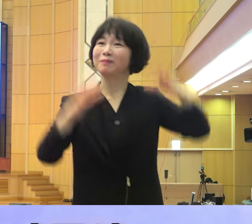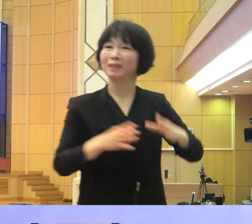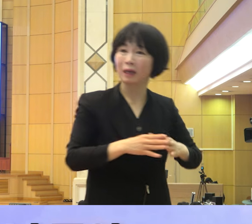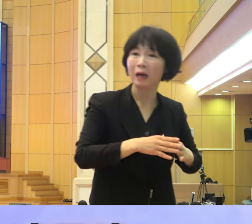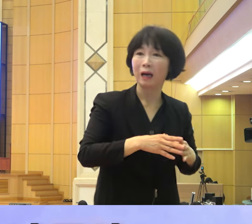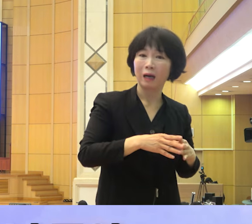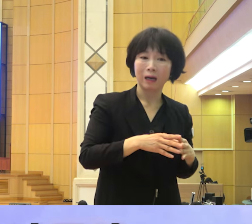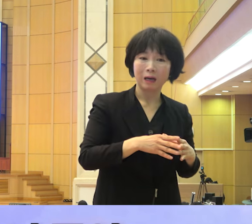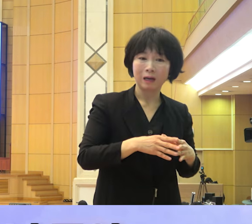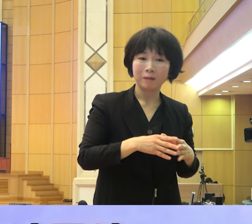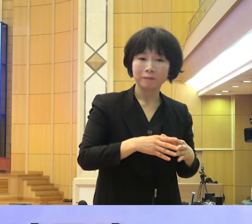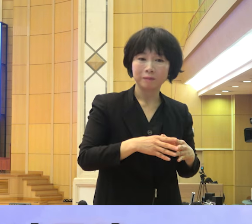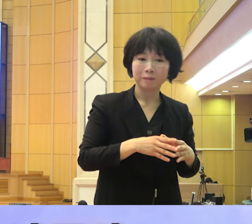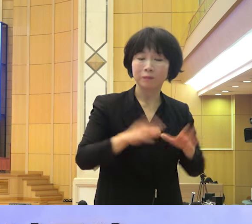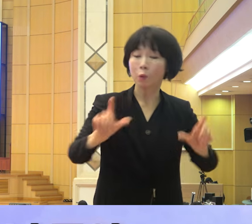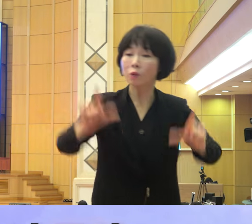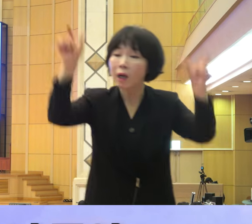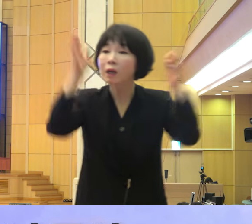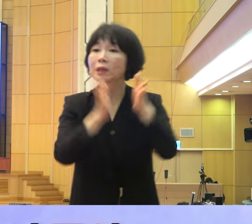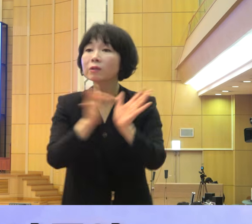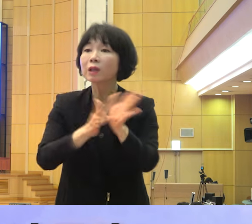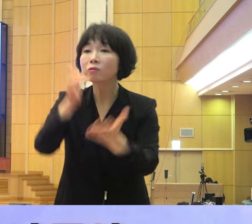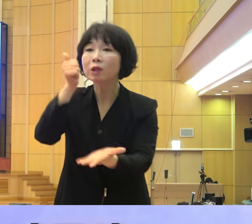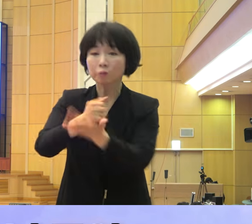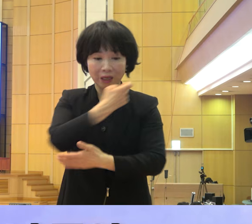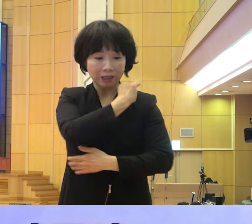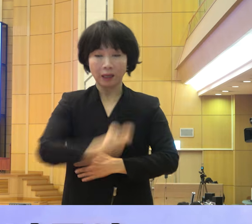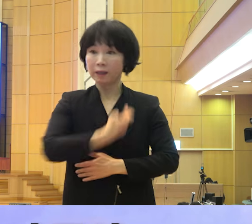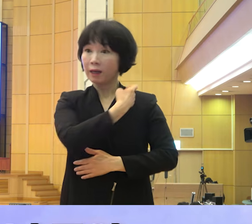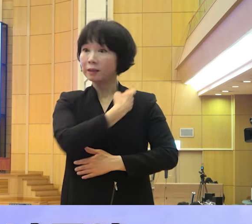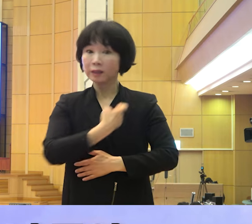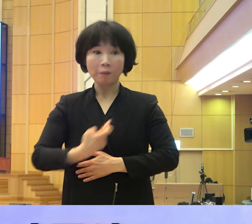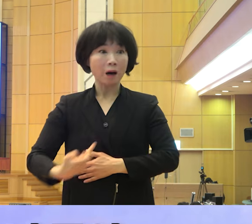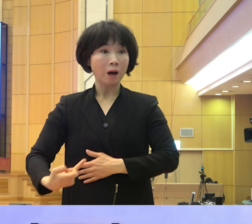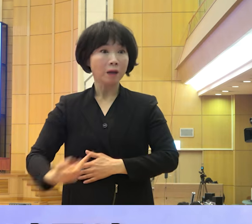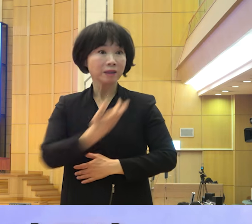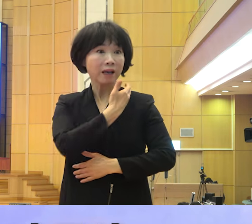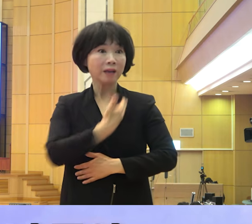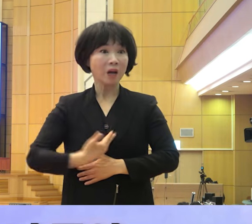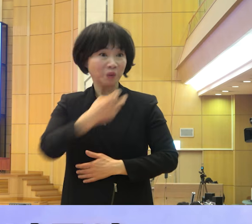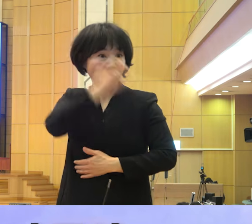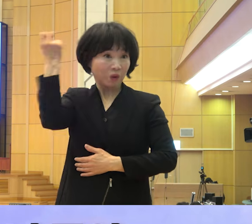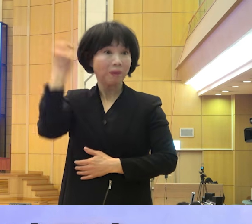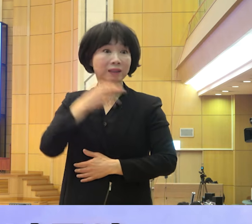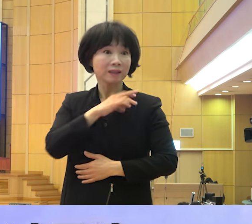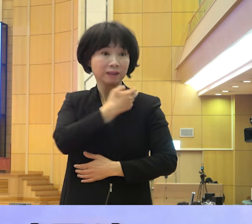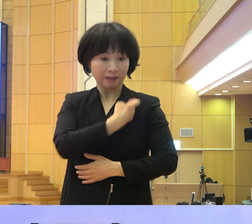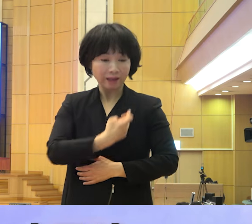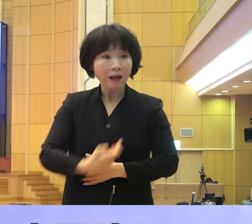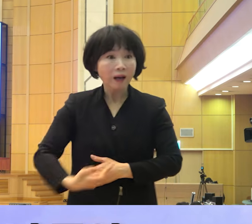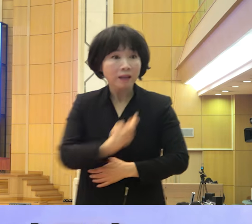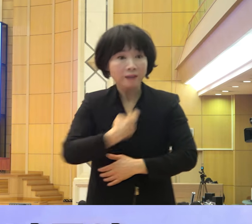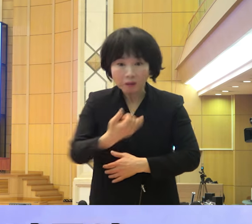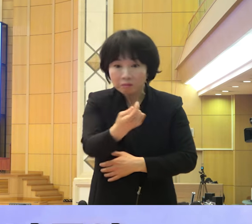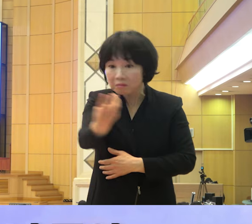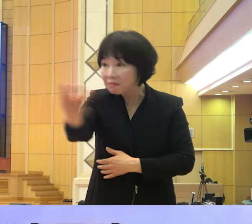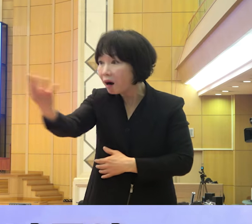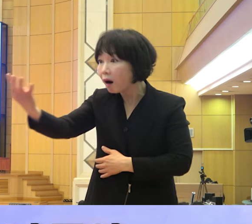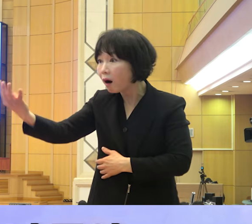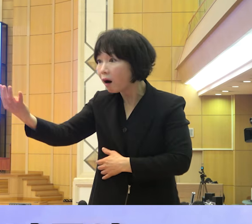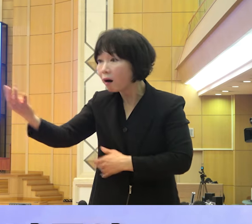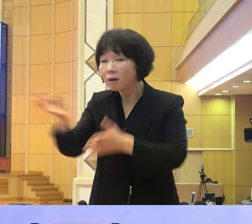직위나 이런 걸 볼 때는 오늘날 목사 이상의 직위잖아요, 사도라면. 이런 정도가